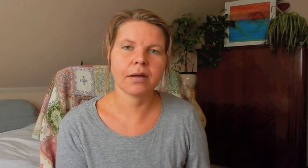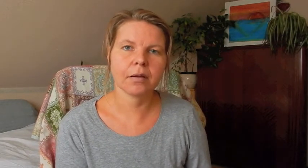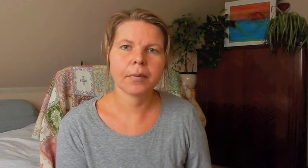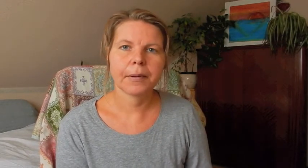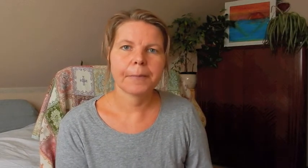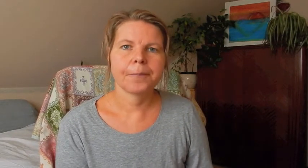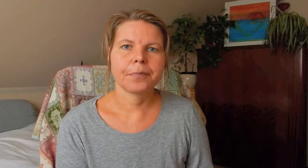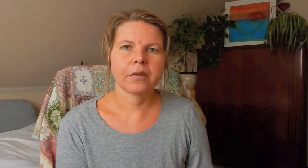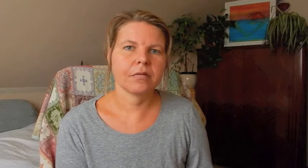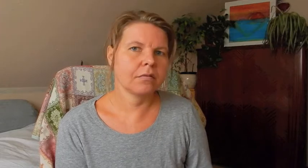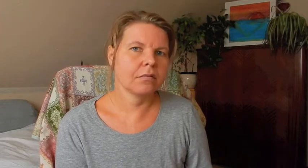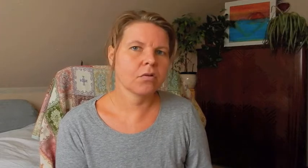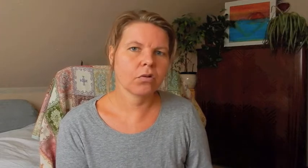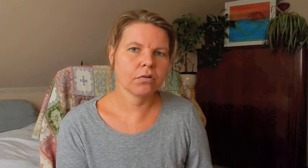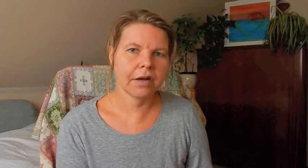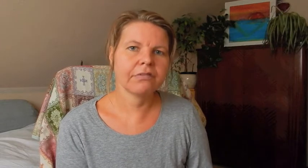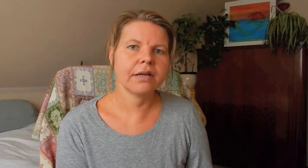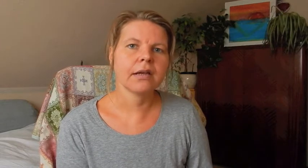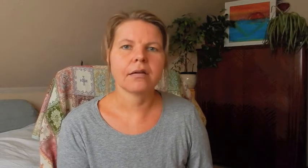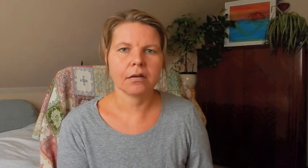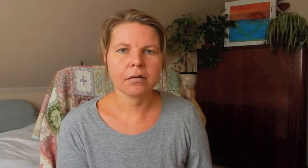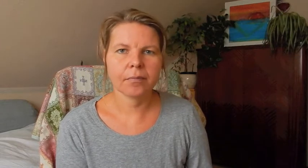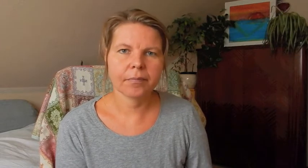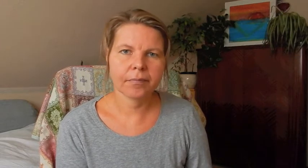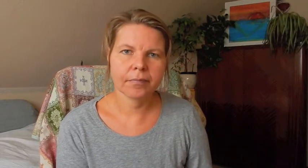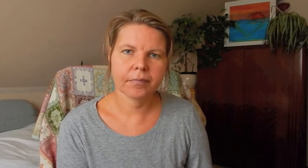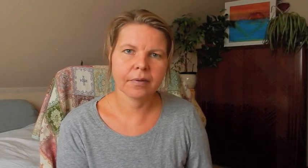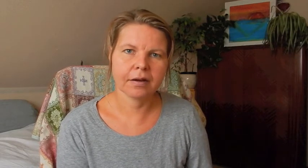habe, dass es sich schon total verändert hat. Ja.